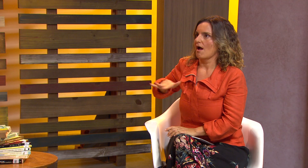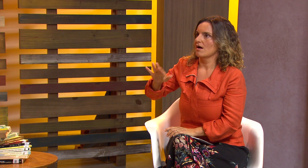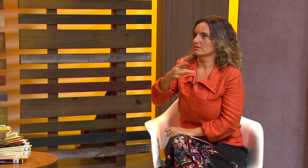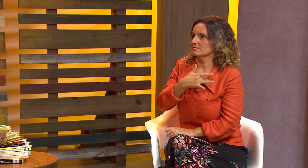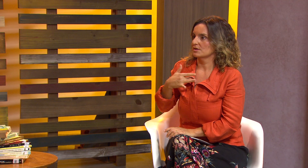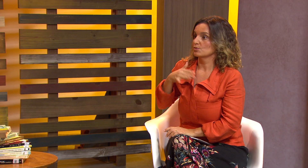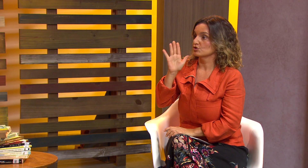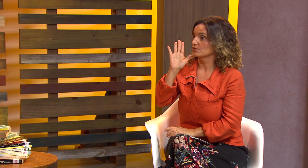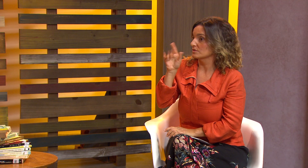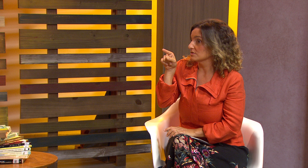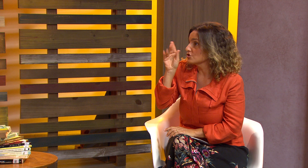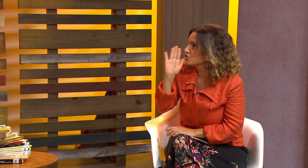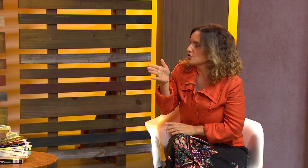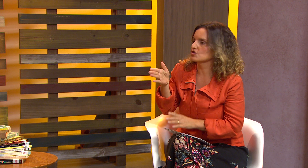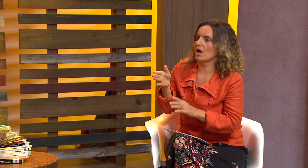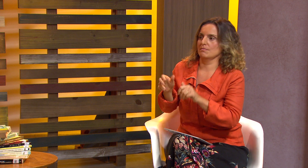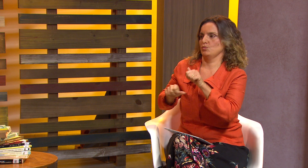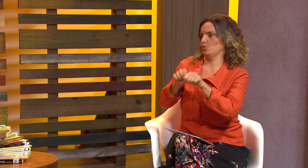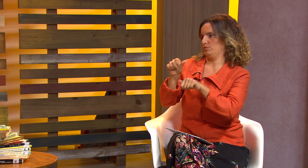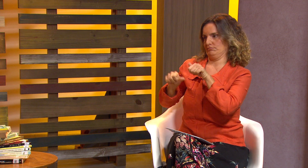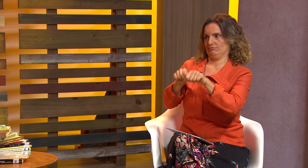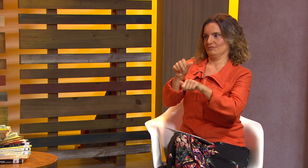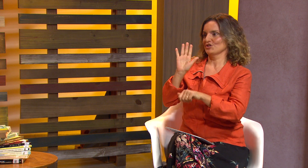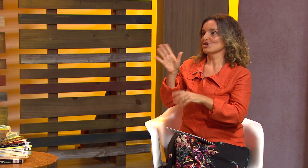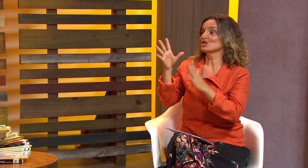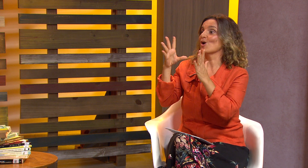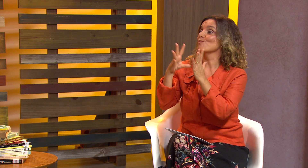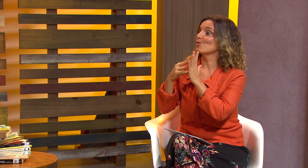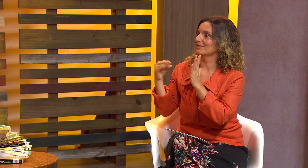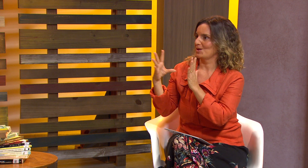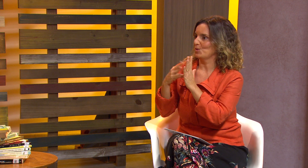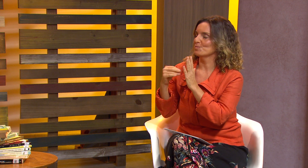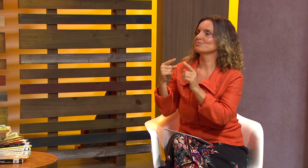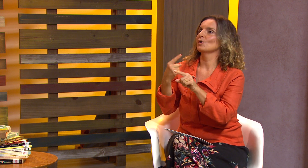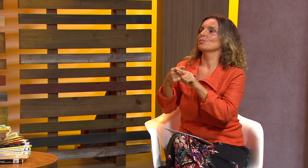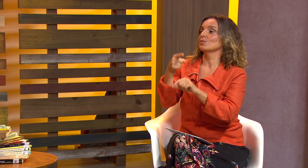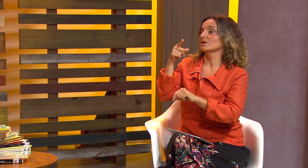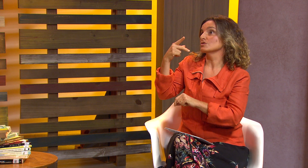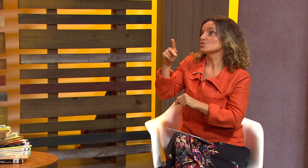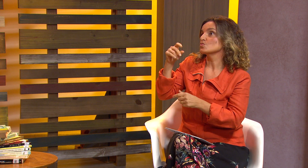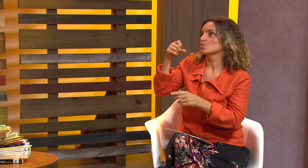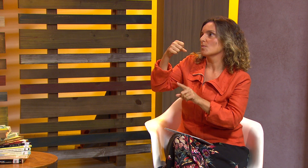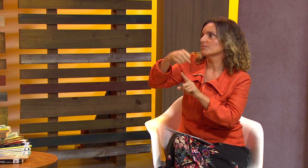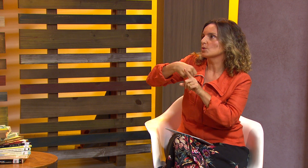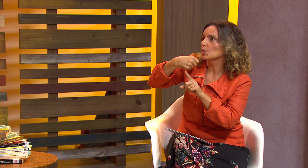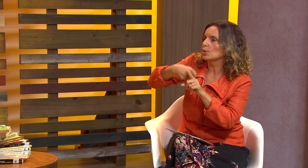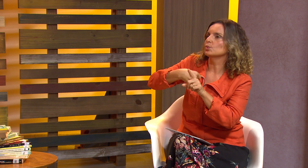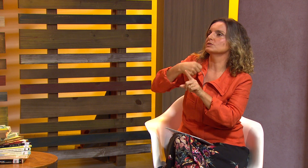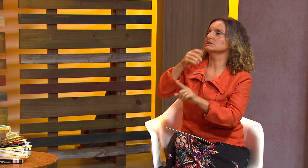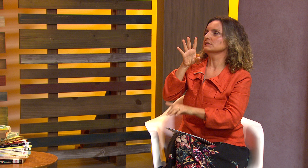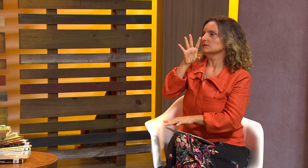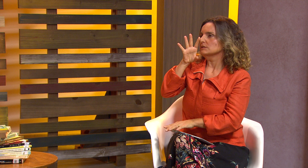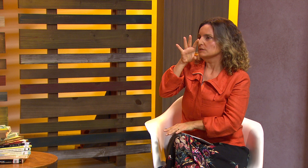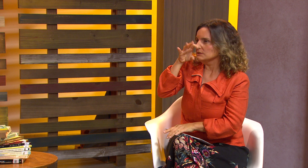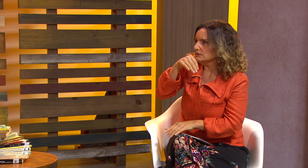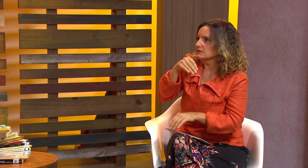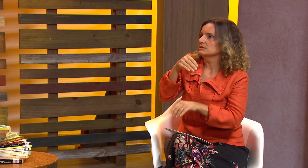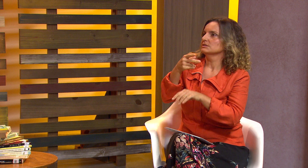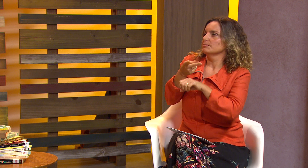surda, na área de saúde, você já é um modelo pela sua luta, sua insistência em